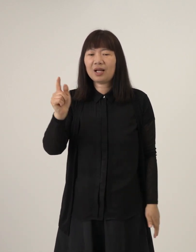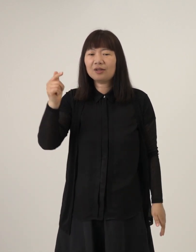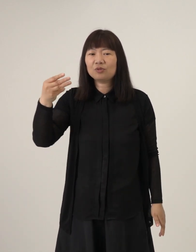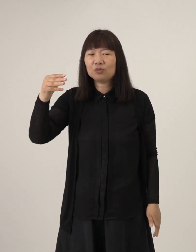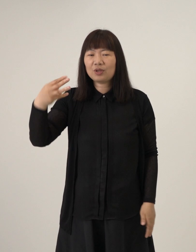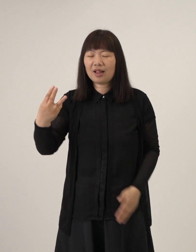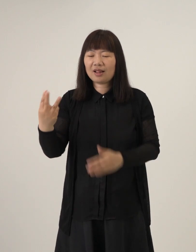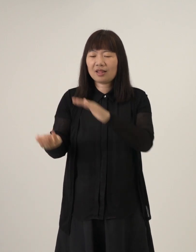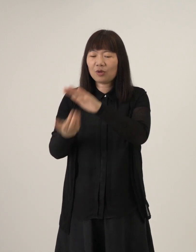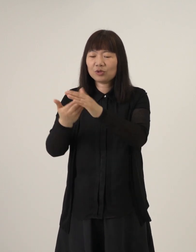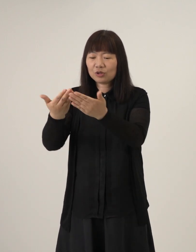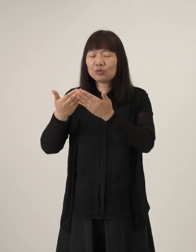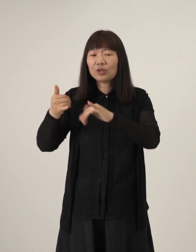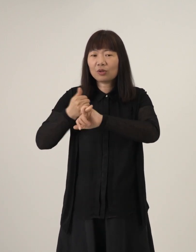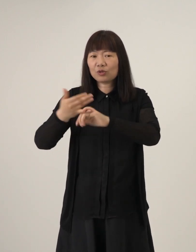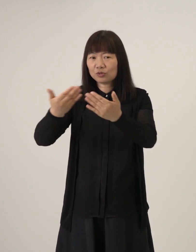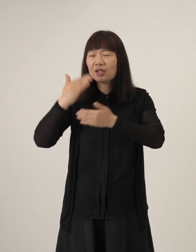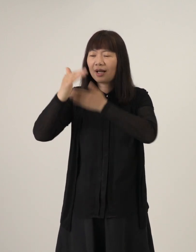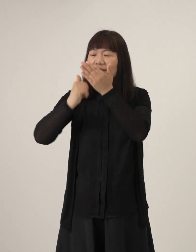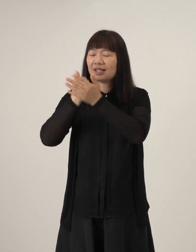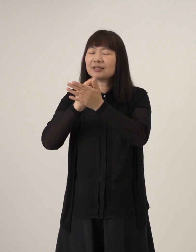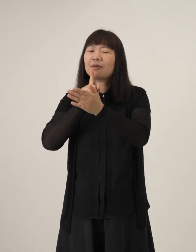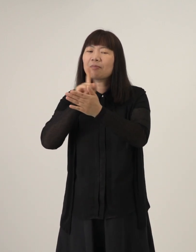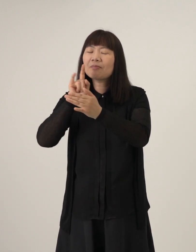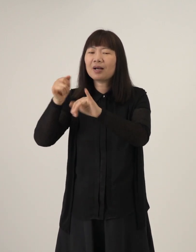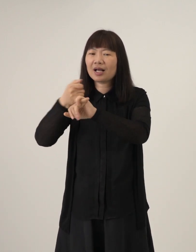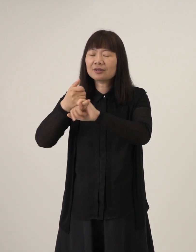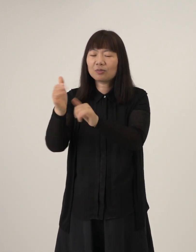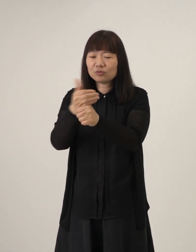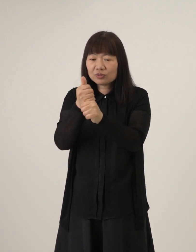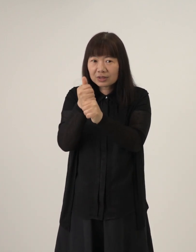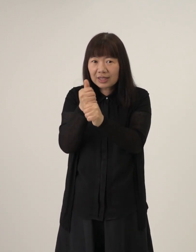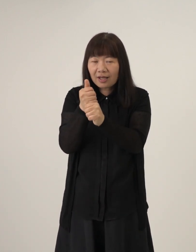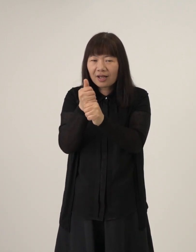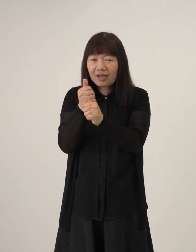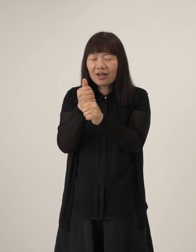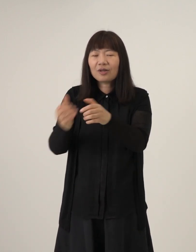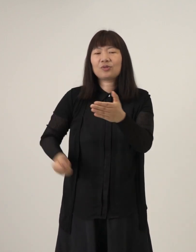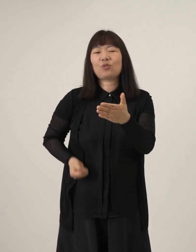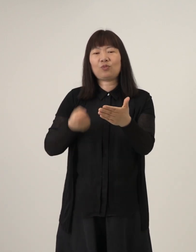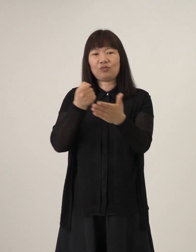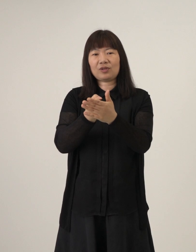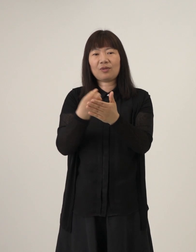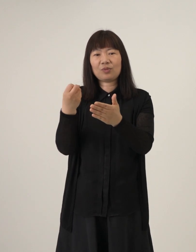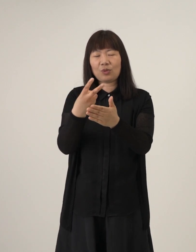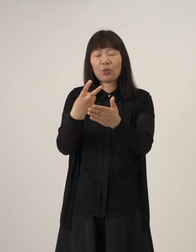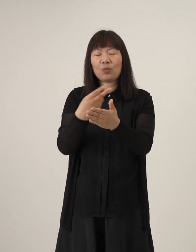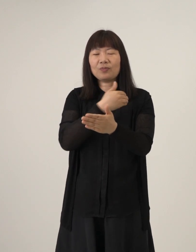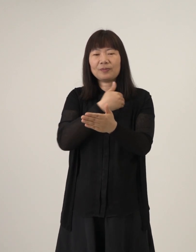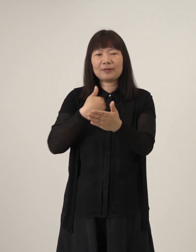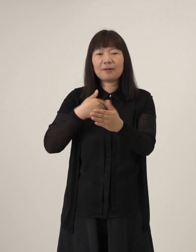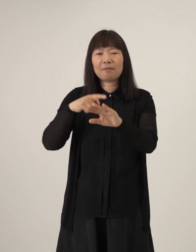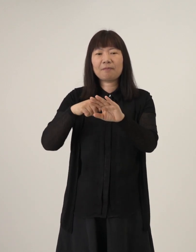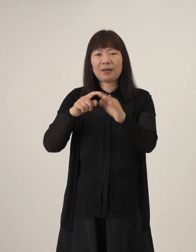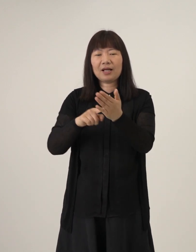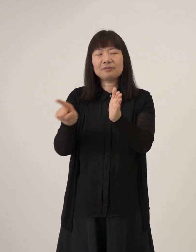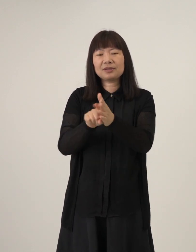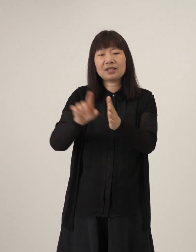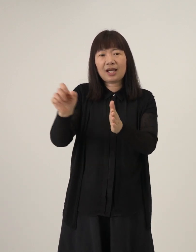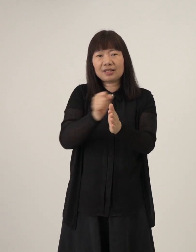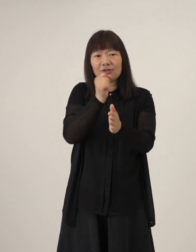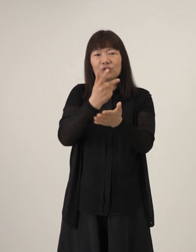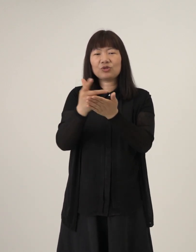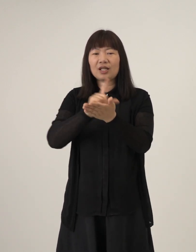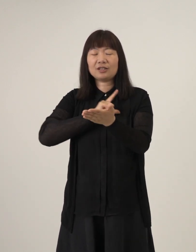약속하시는 하나님의 약속과 언약을 붙잡는 용기와 담력을 가지시기를 주의